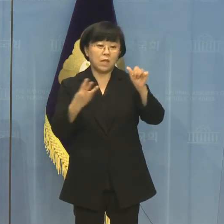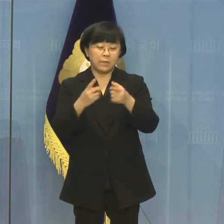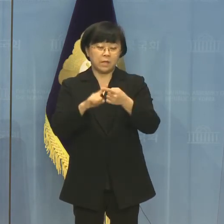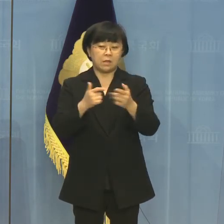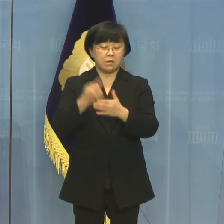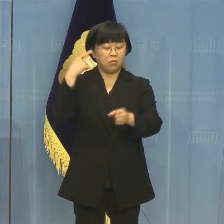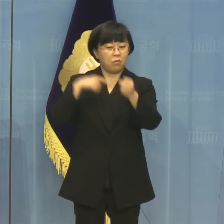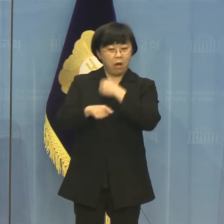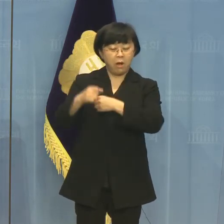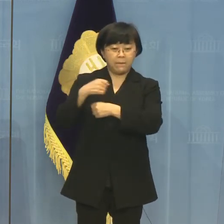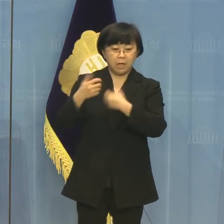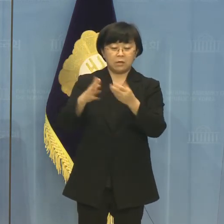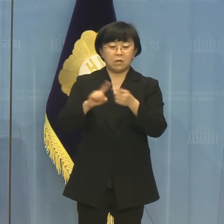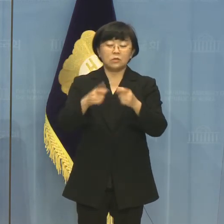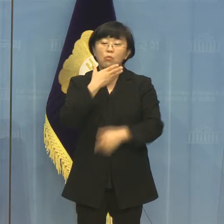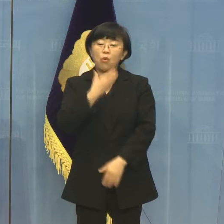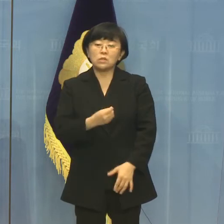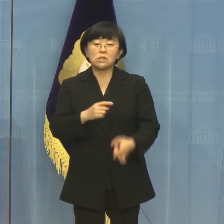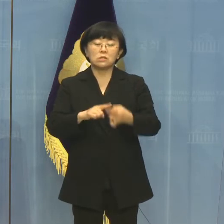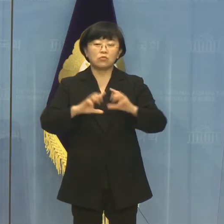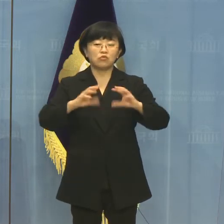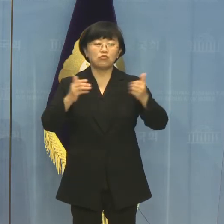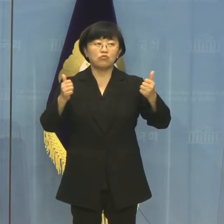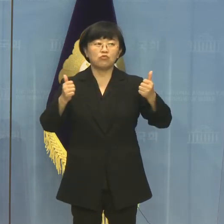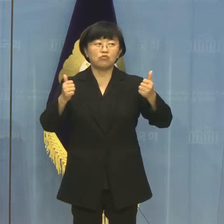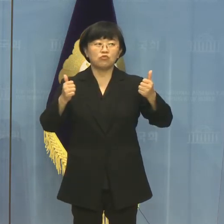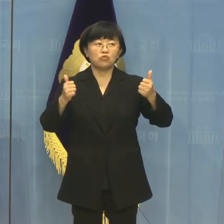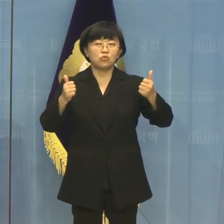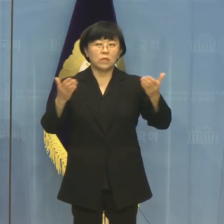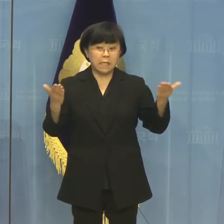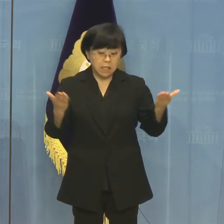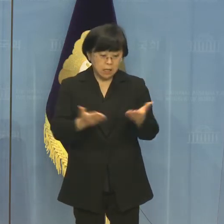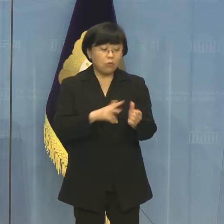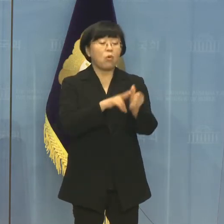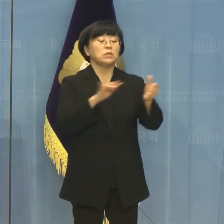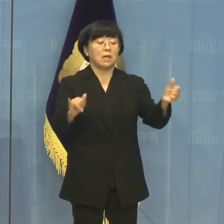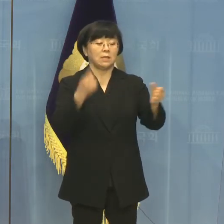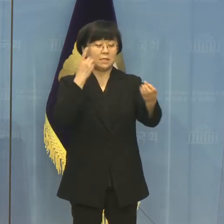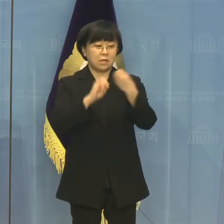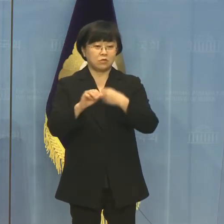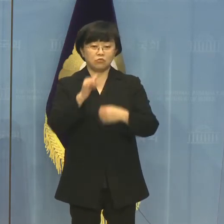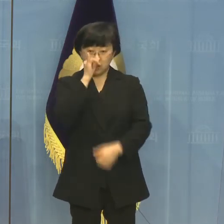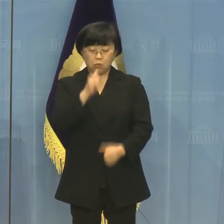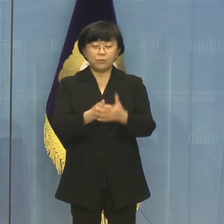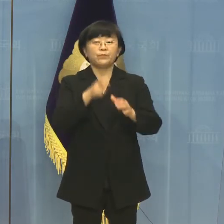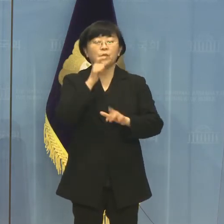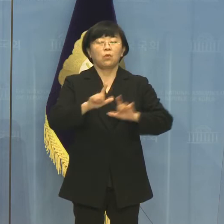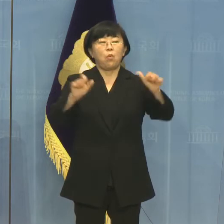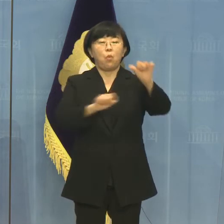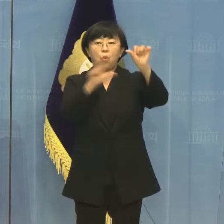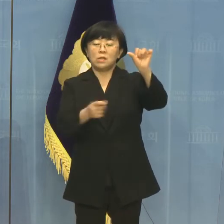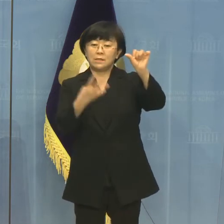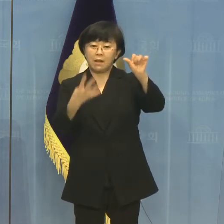과방위, 행안위, 복지 등에서 국무위원 후보자 인사청문회를 진행합니다. 수요일인 5월